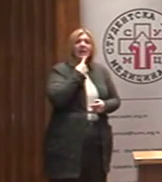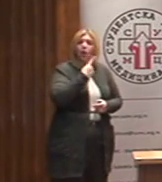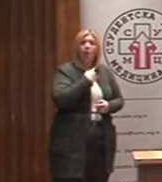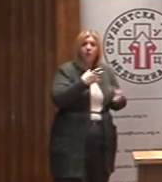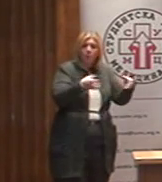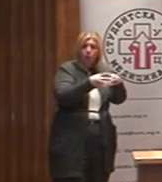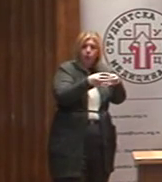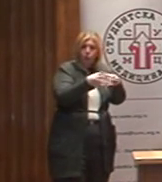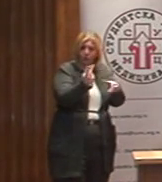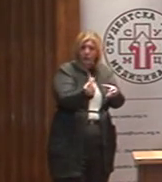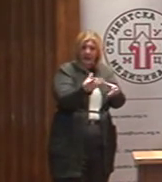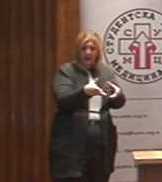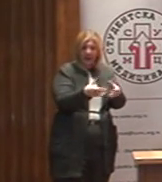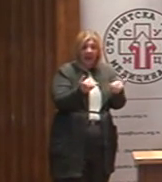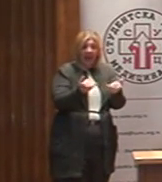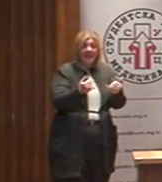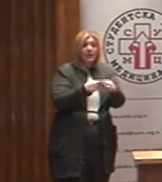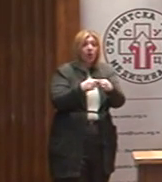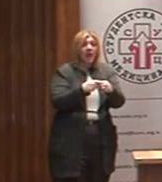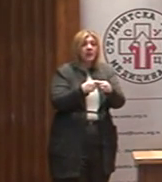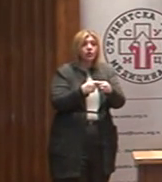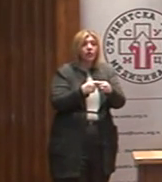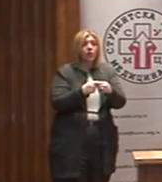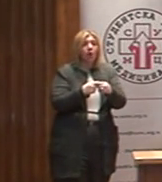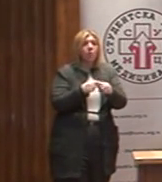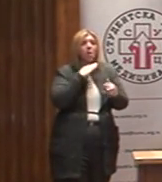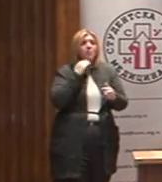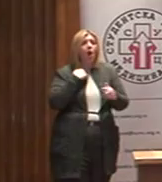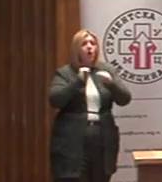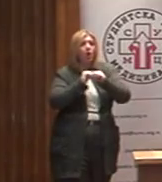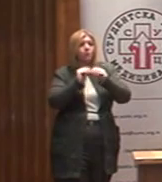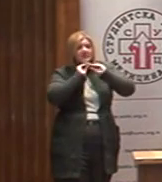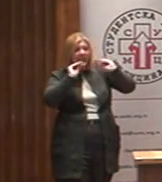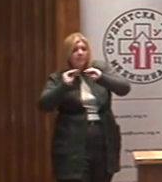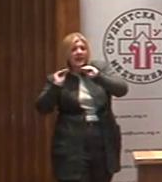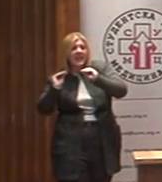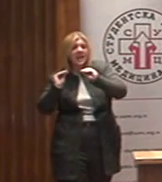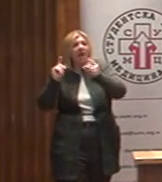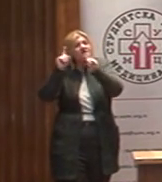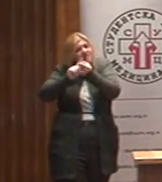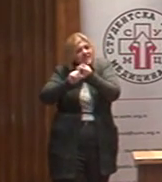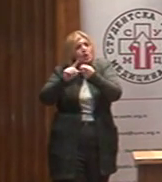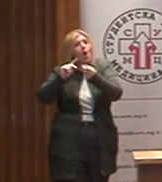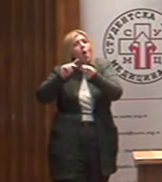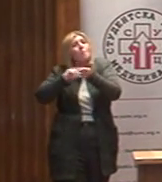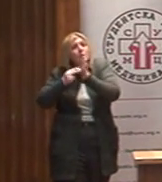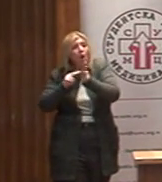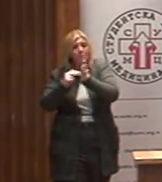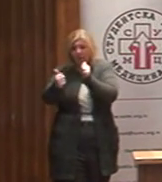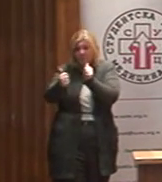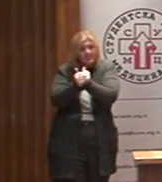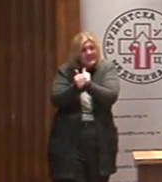Srbije, ono je do sada organizovalo više tribina posvećenih problematici rada osoba sa invaliditetom, pa i